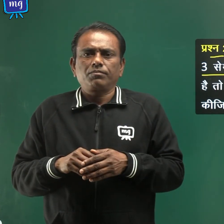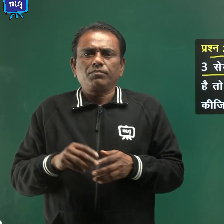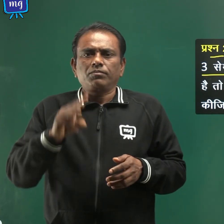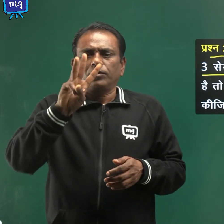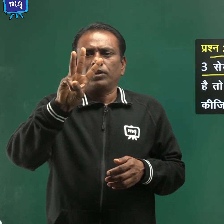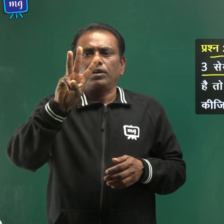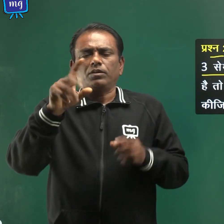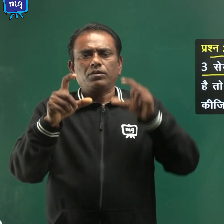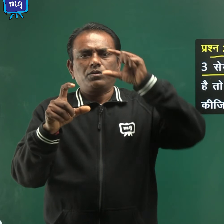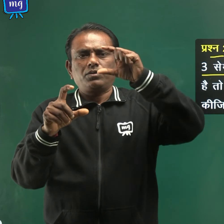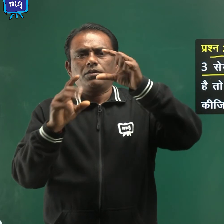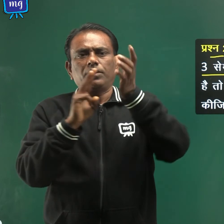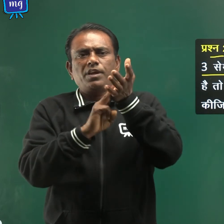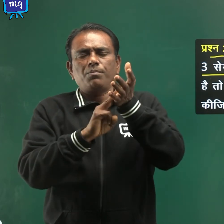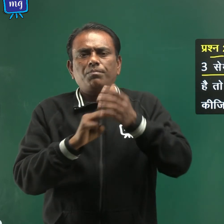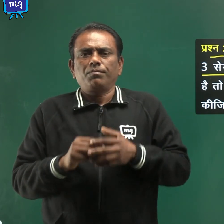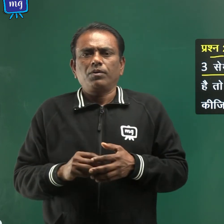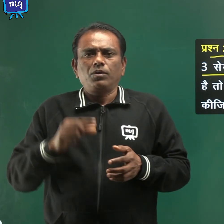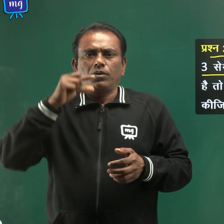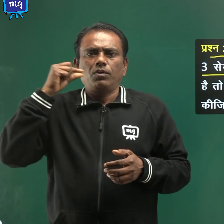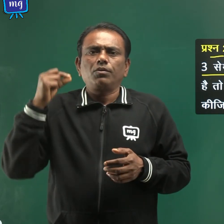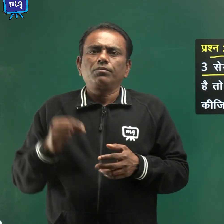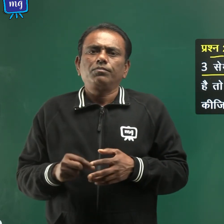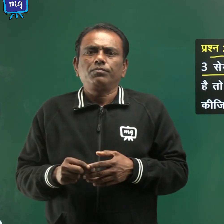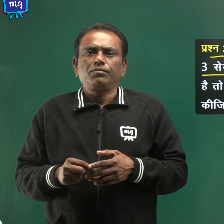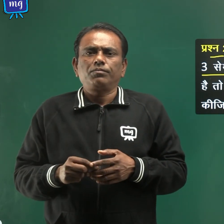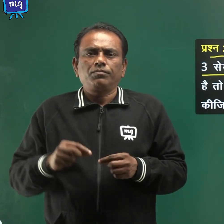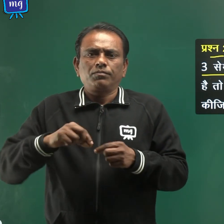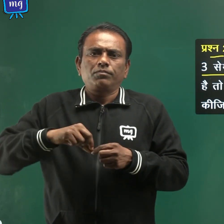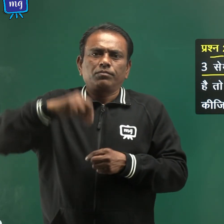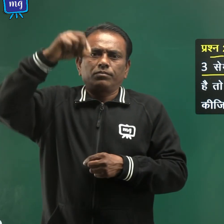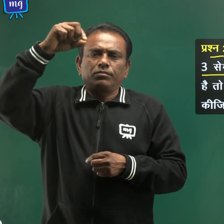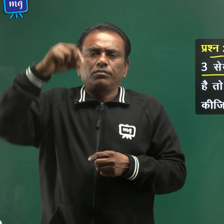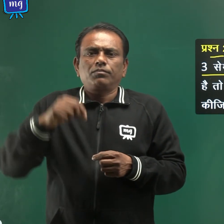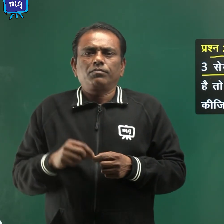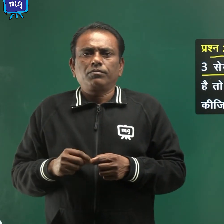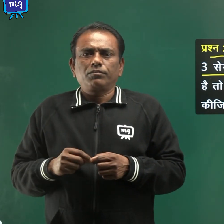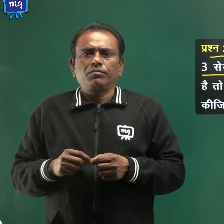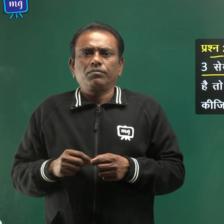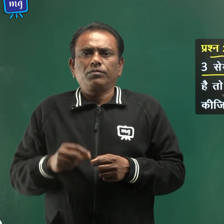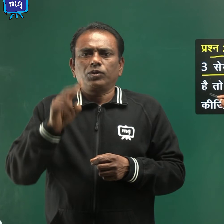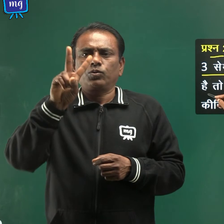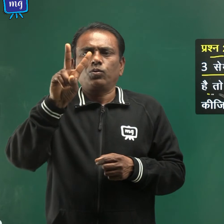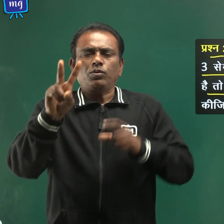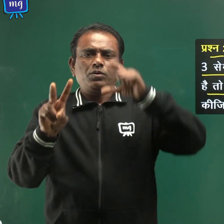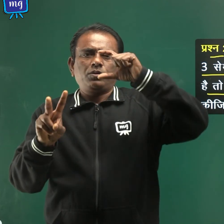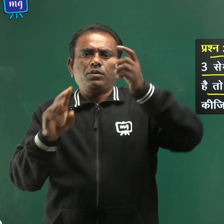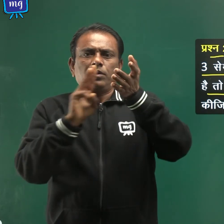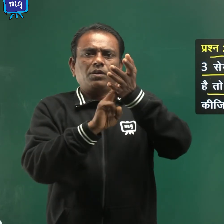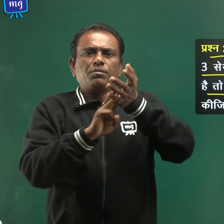13 सेमी है तथा ऊंचाई पर और दो सही है